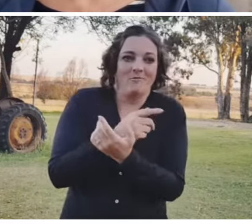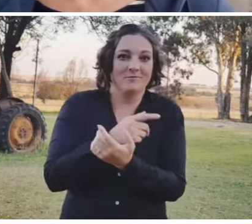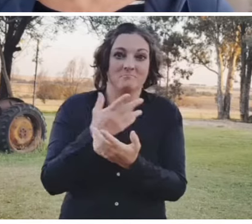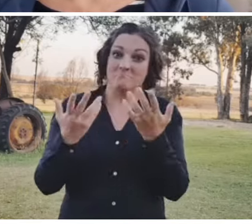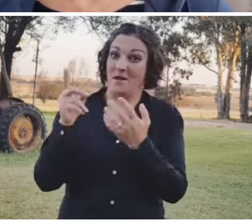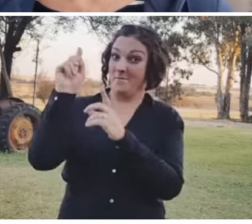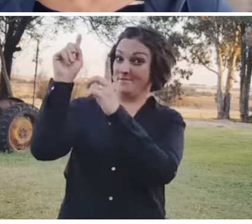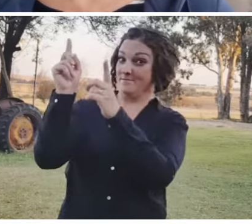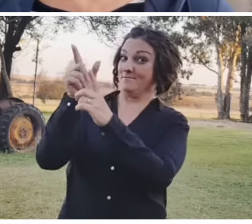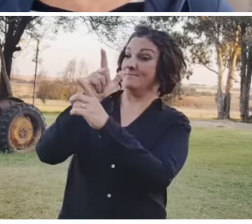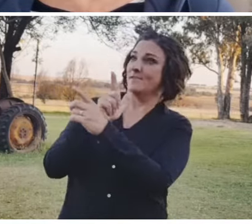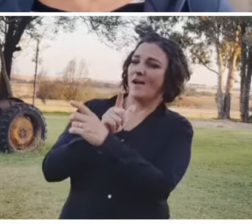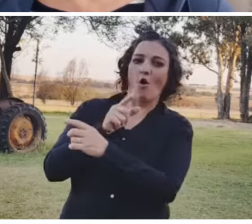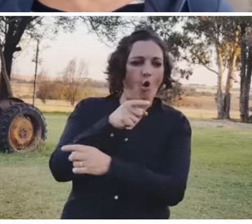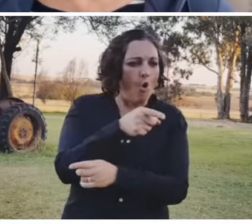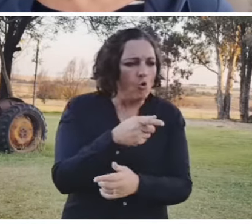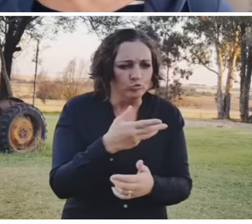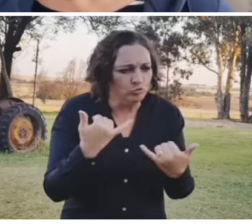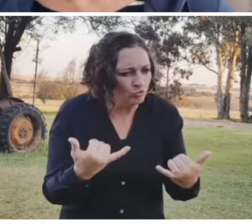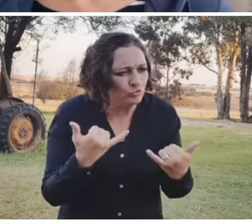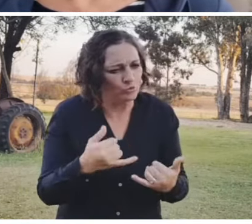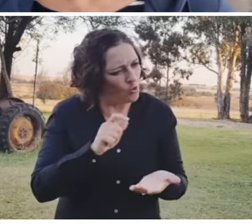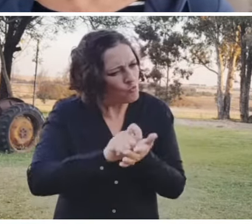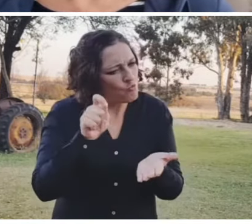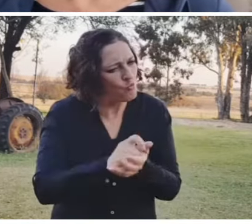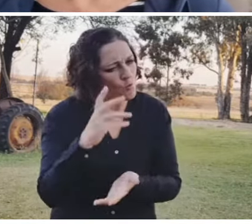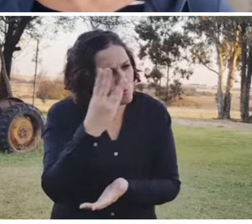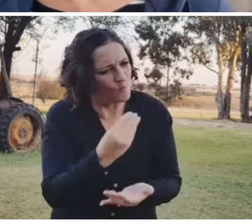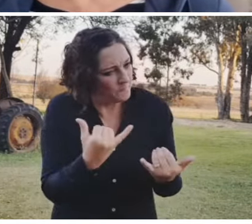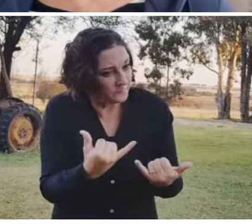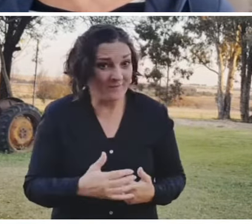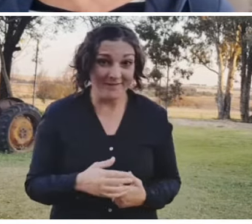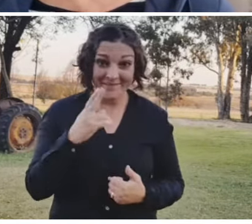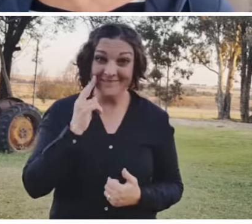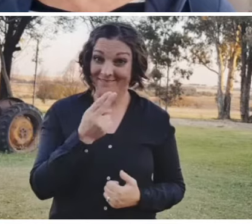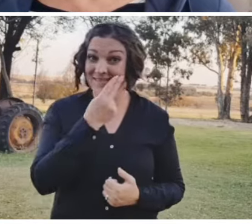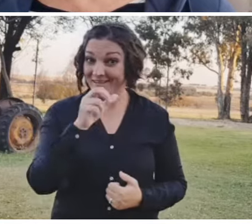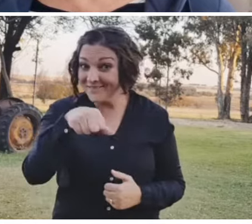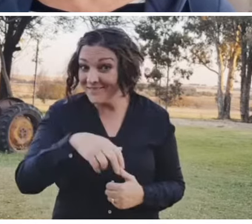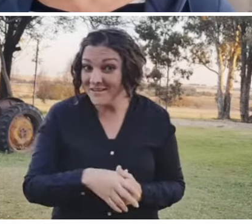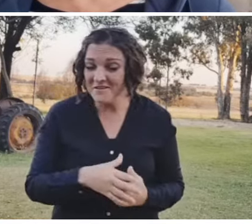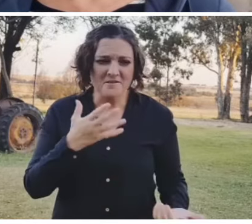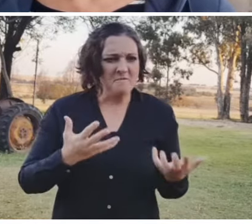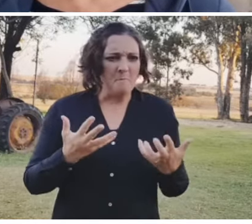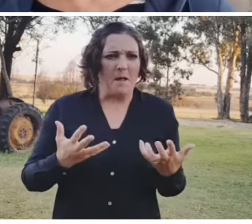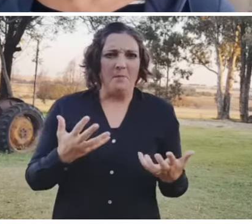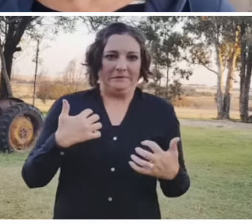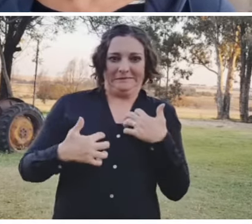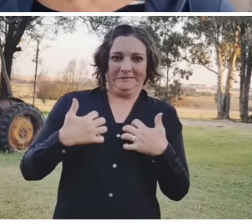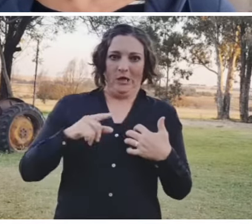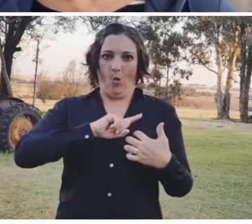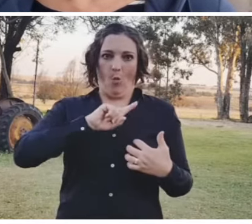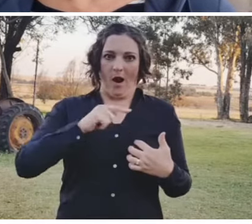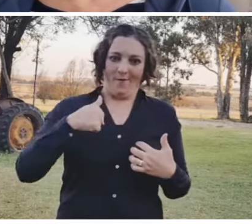te hoor, as sy sê, jy het vandag baie mooi gewerk. Partijker kan jy nie wacht om jou